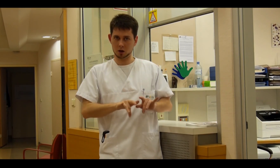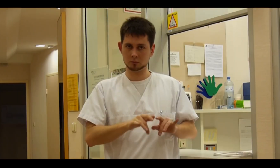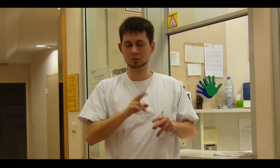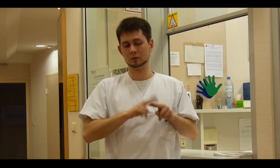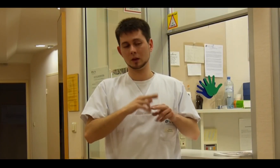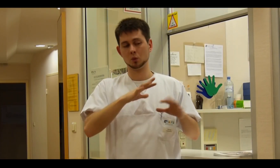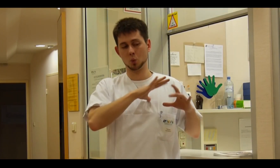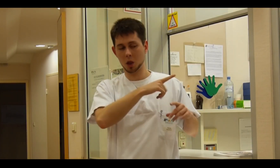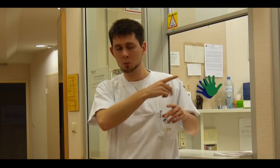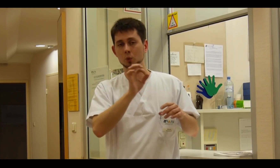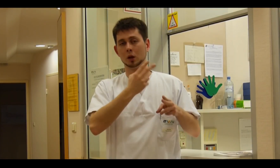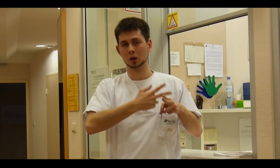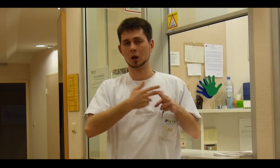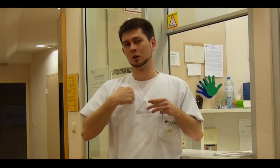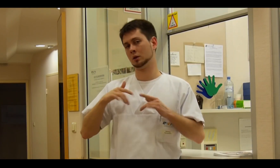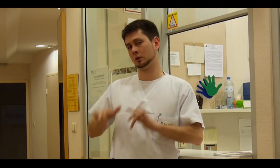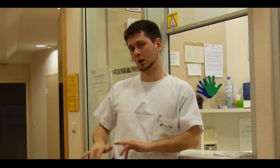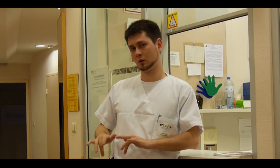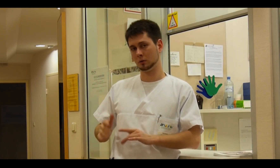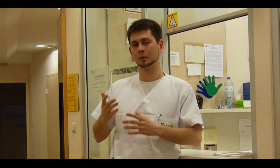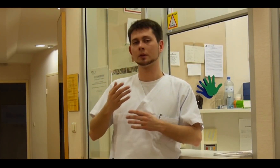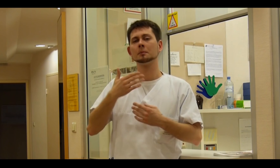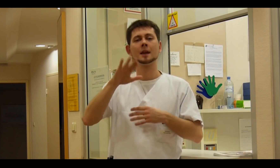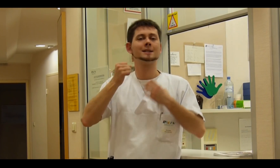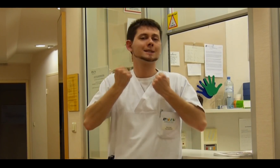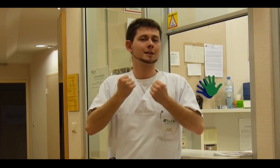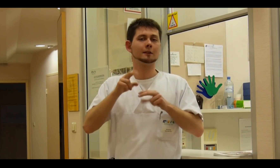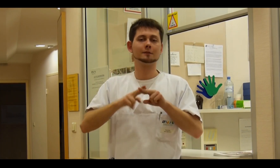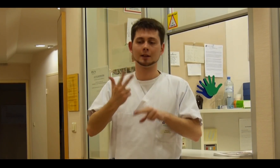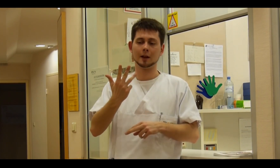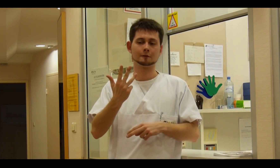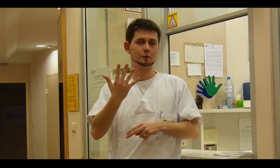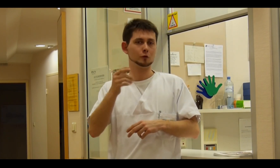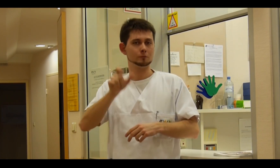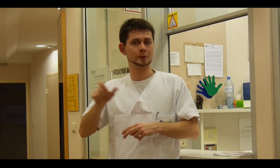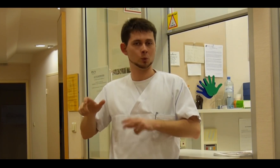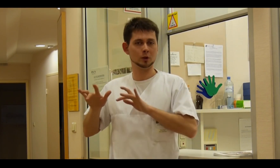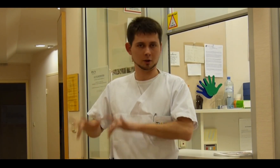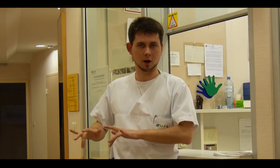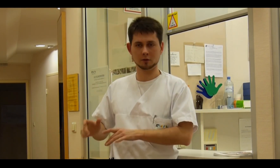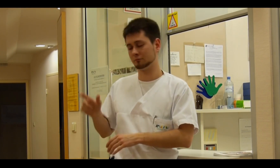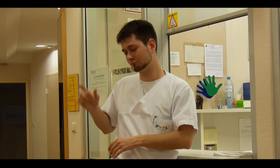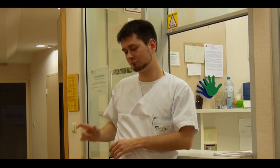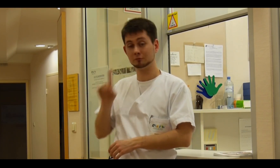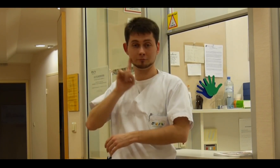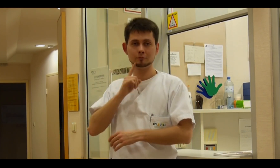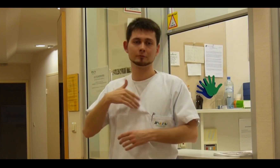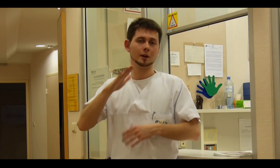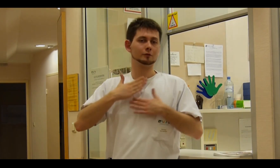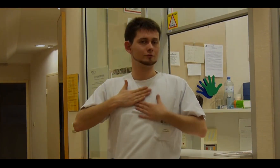Krankenpflegerinnen hier beschäftigt. Mit mir sind wir zu dritt. Wir hätten einfach mehr Sicherheit, wenn zum Beispiel jemand auf Urlaub oder im Krankenstand ist.